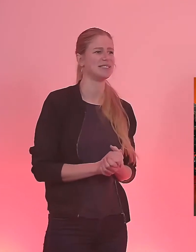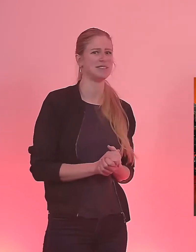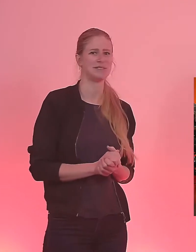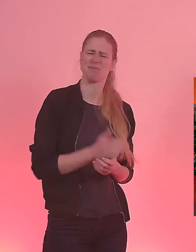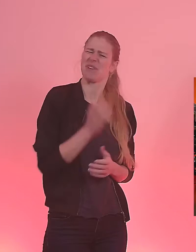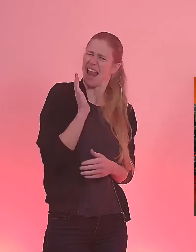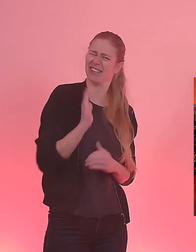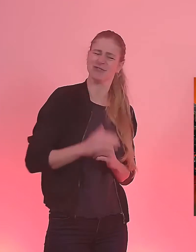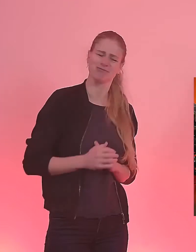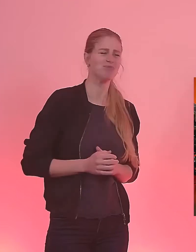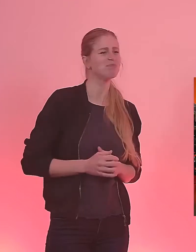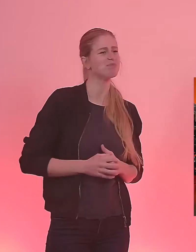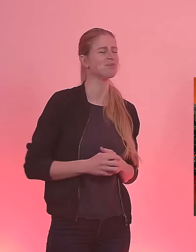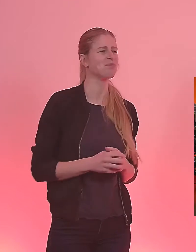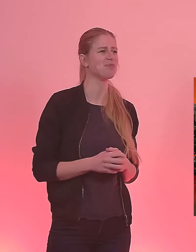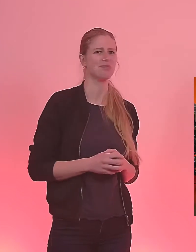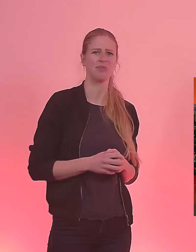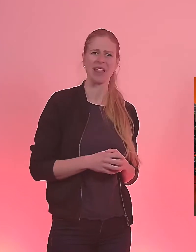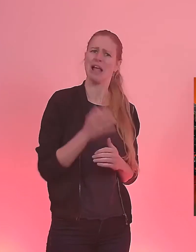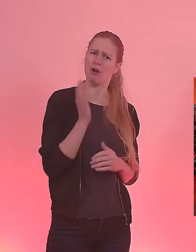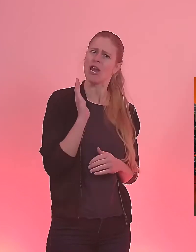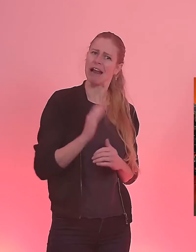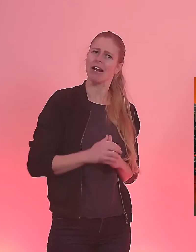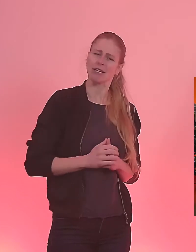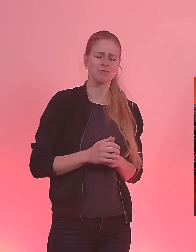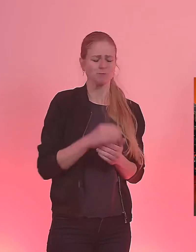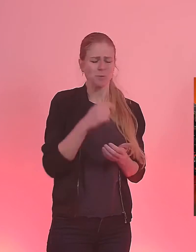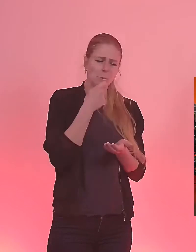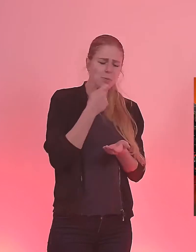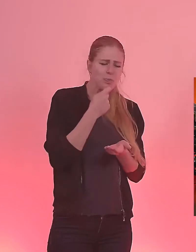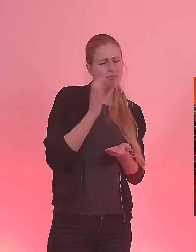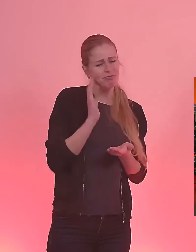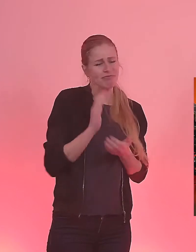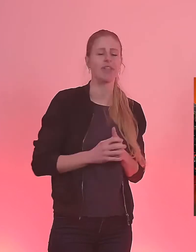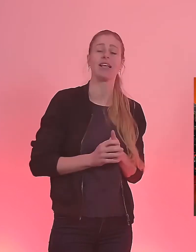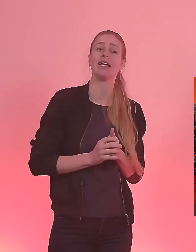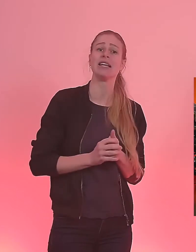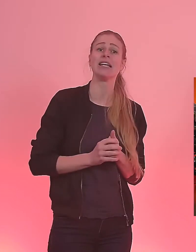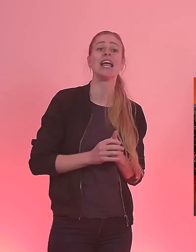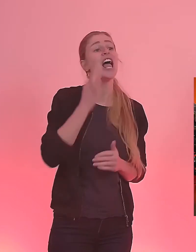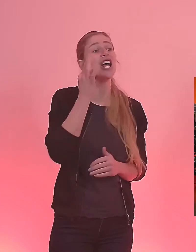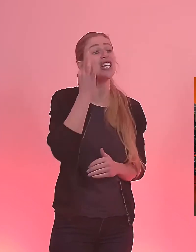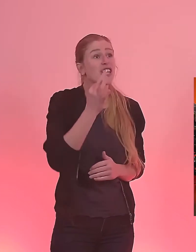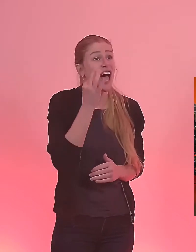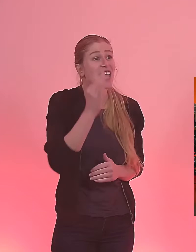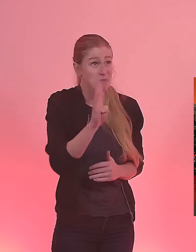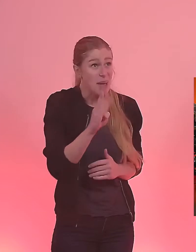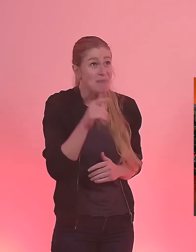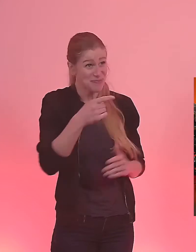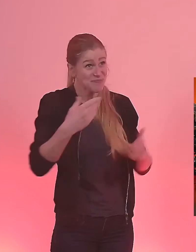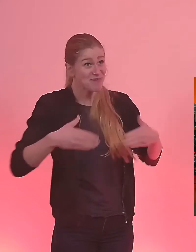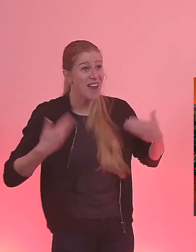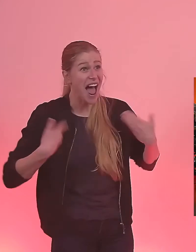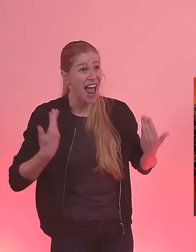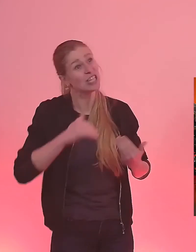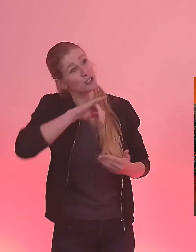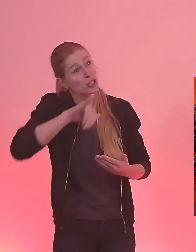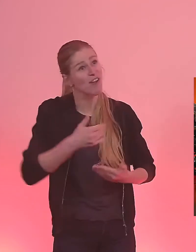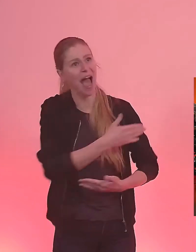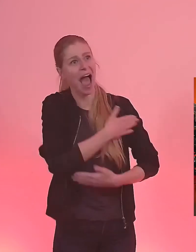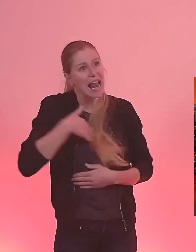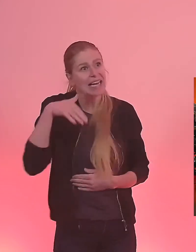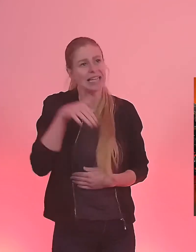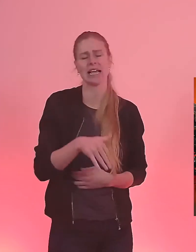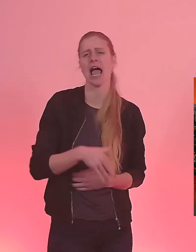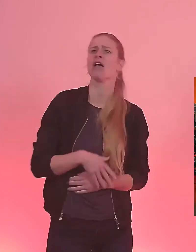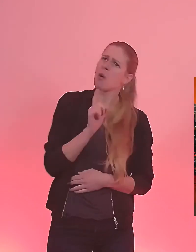Lekker. Heel lekker. Tante Beppi, ben je blij dat Joshua er eindelijk is? Je hebt echt lang moeten